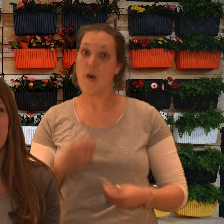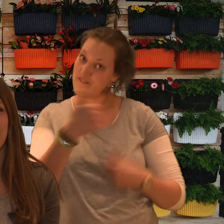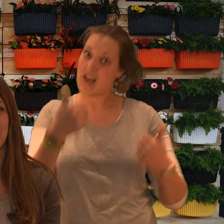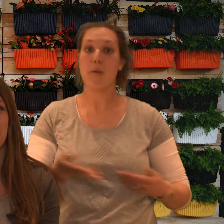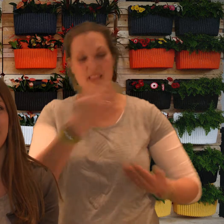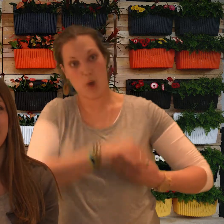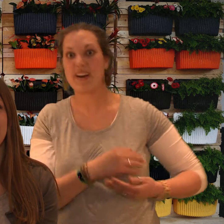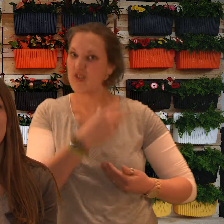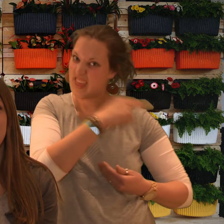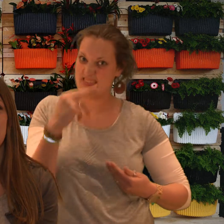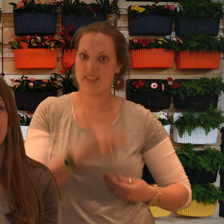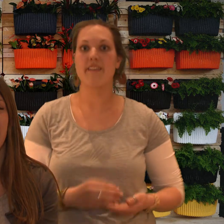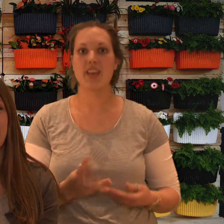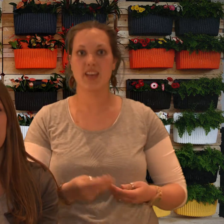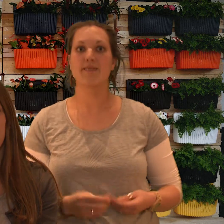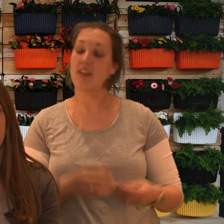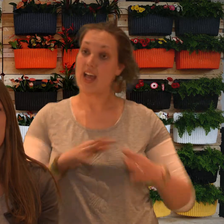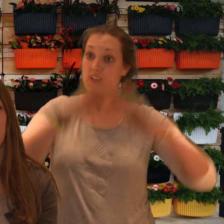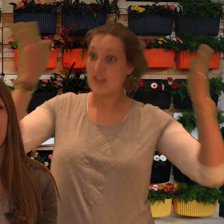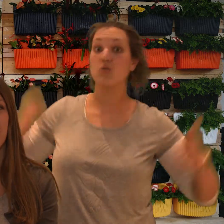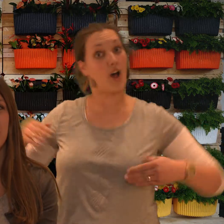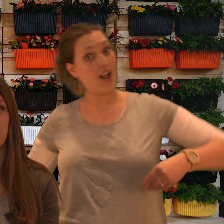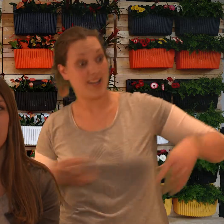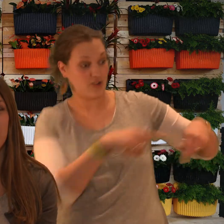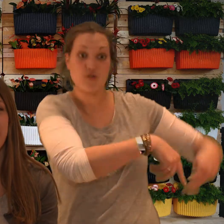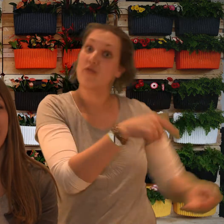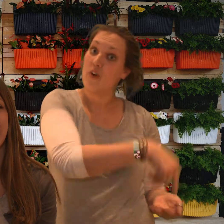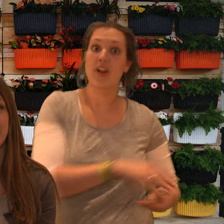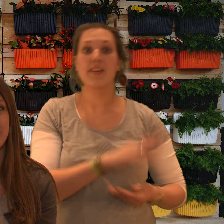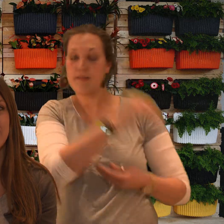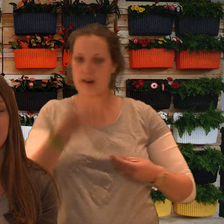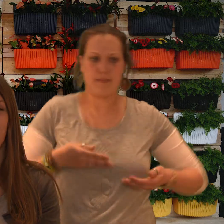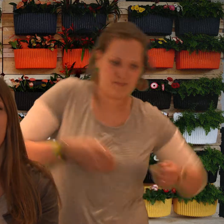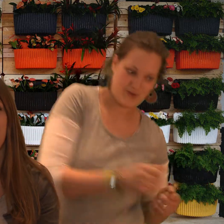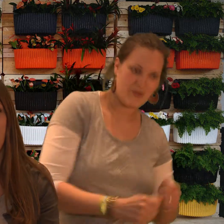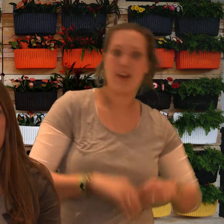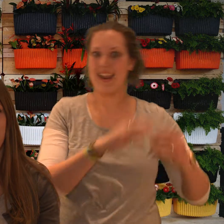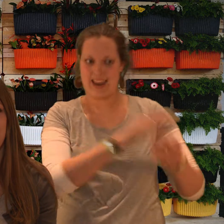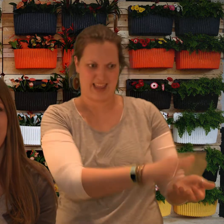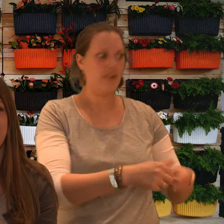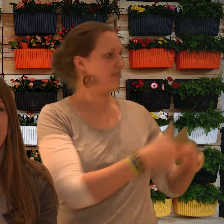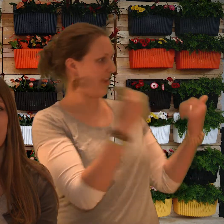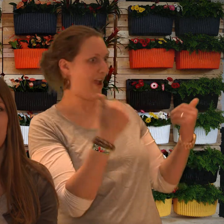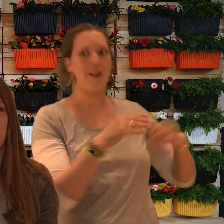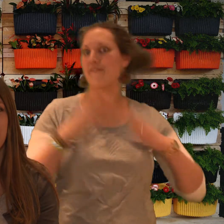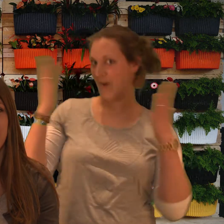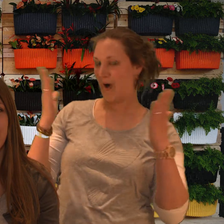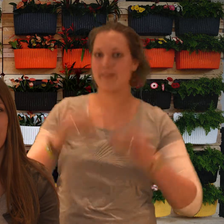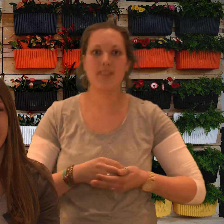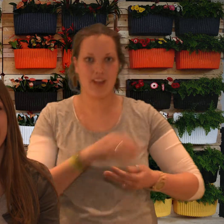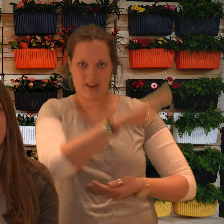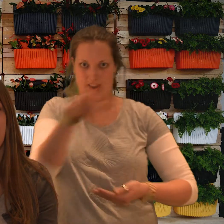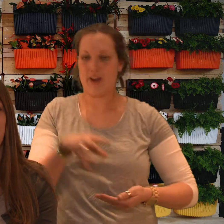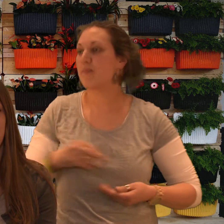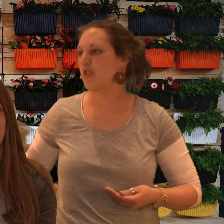Welkom bij Urban Green TV. Deze keer vanuit de IJsselhallen in Zwolle, waar we een bezoek brengen aan de Lentetuin en Woonbeurs bij de stand van de Urban Green